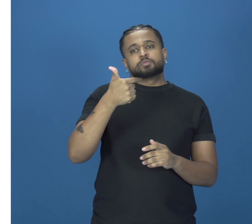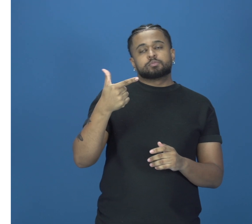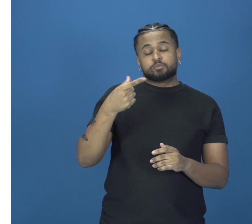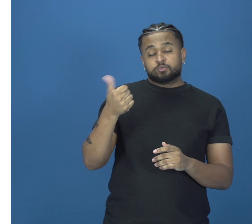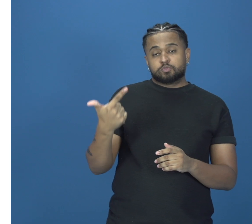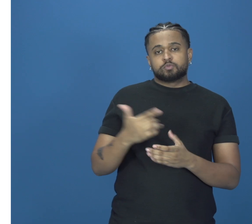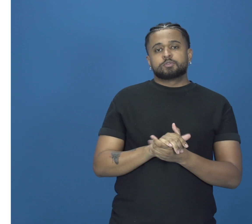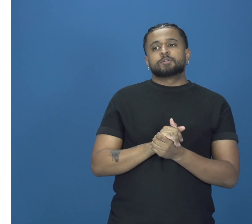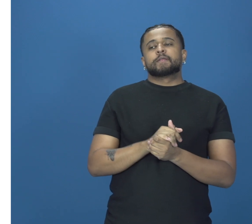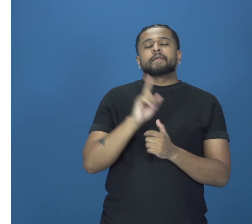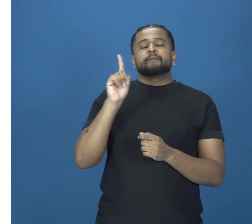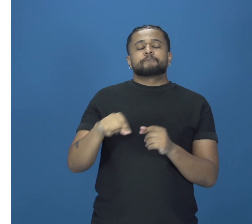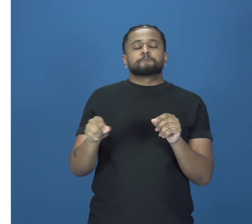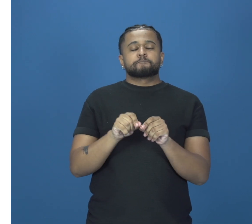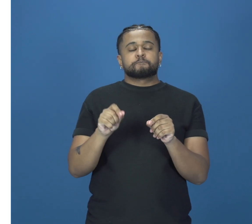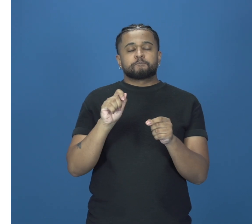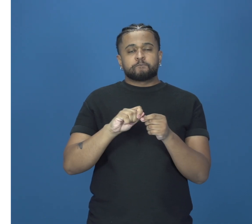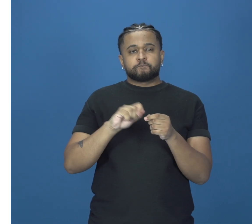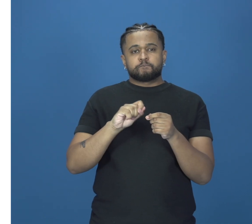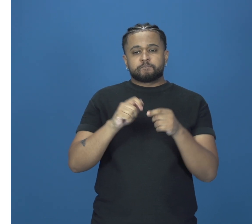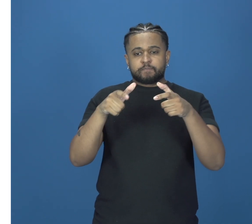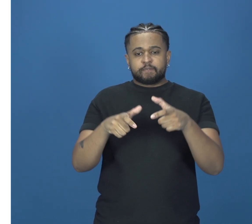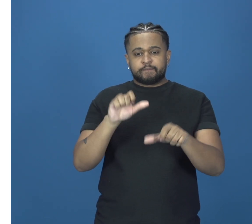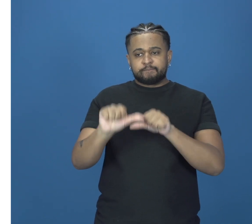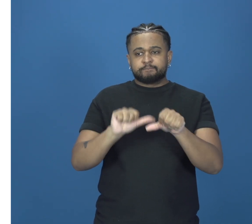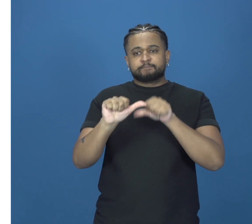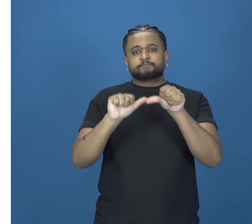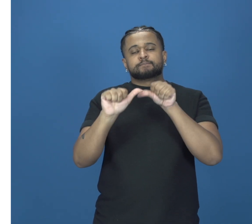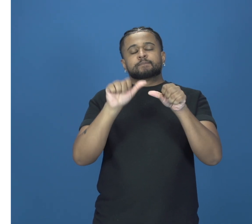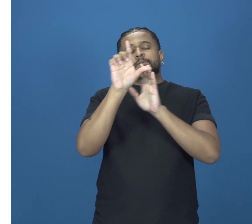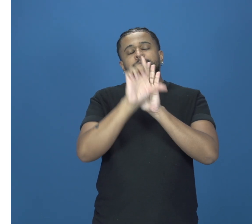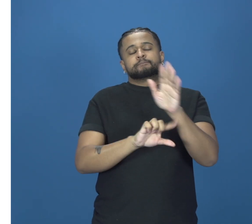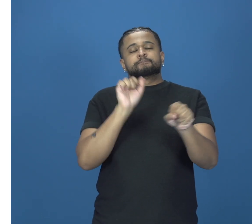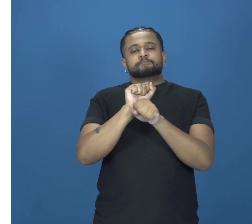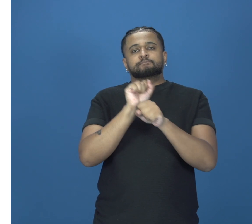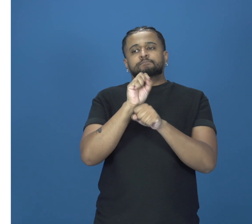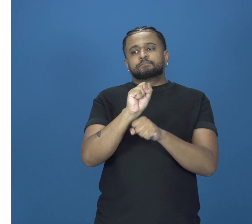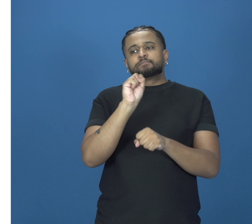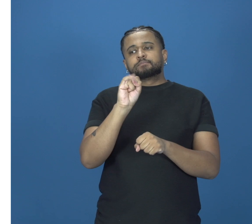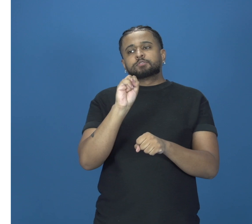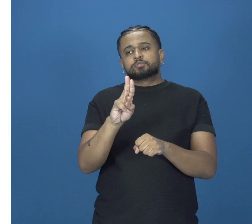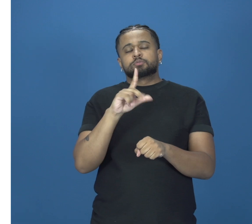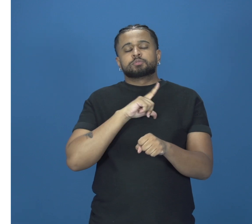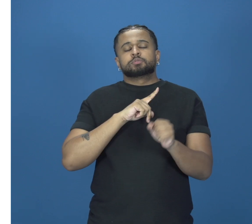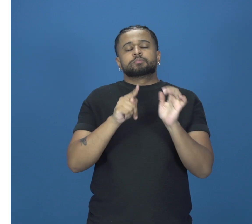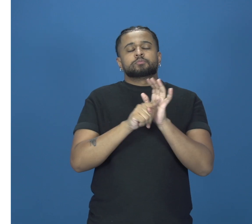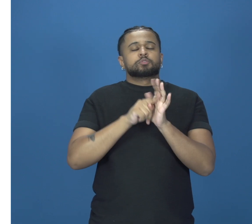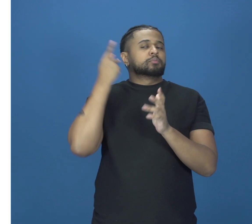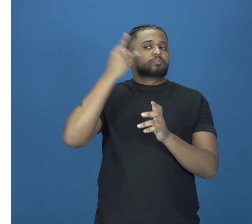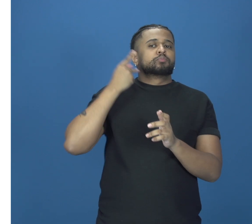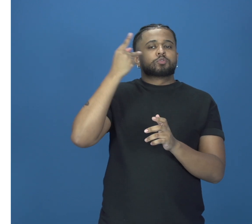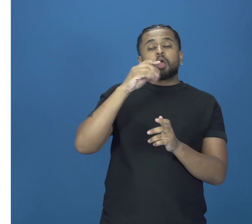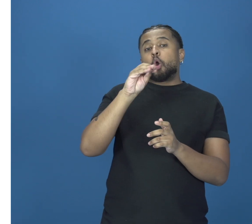12.711/2012, é facultado às instituições redefinir a lista de espera do SISU para atender às eventuais políticas